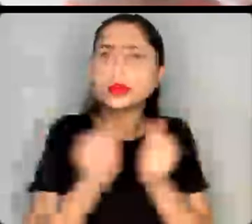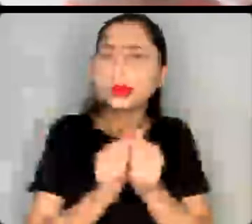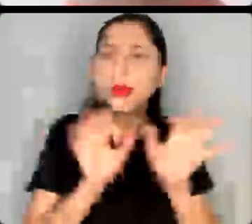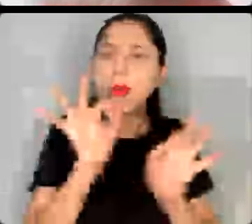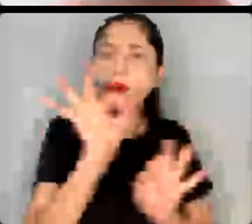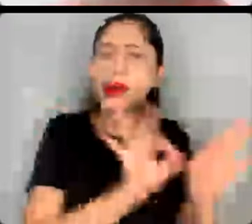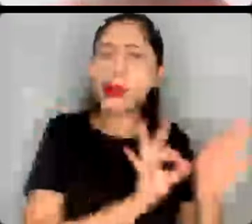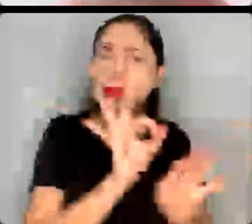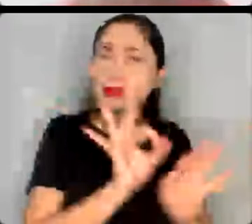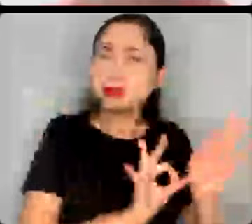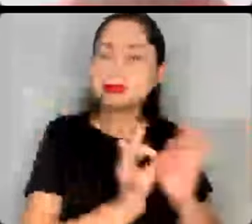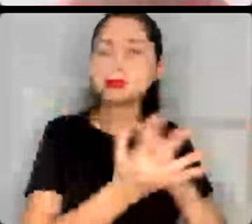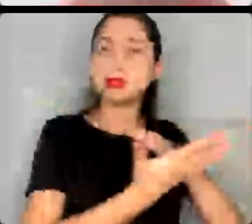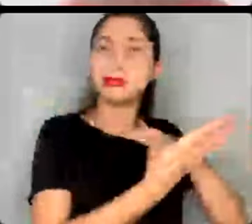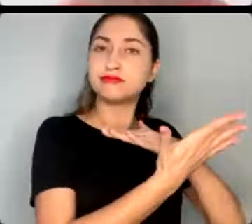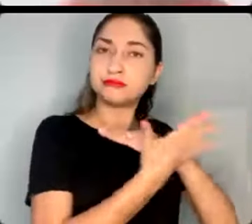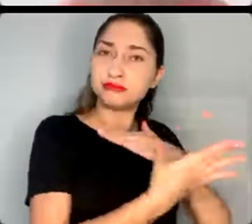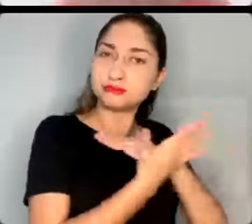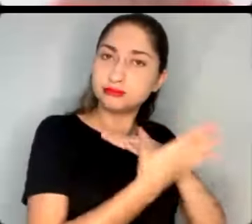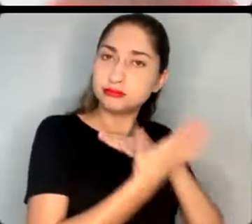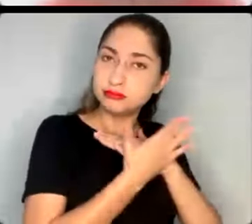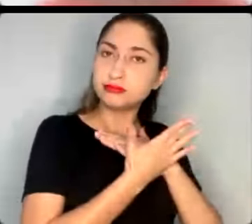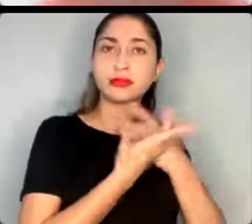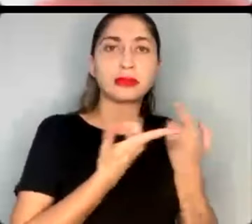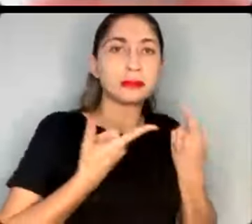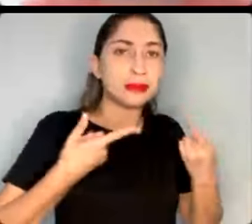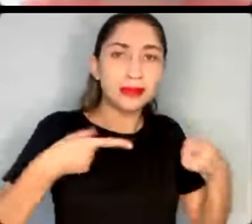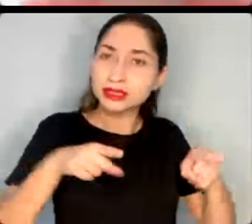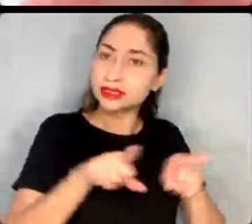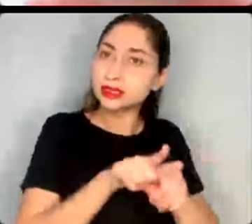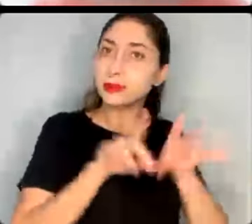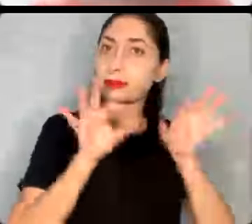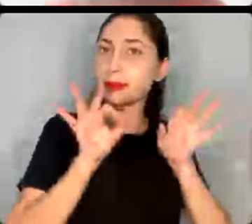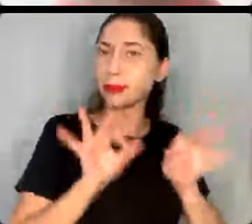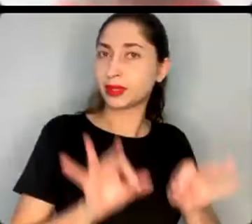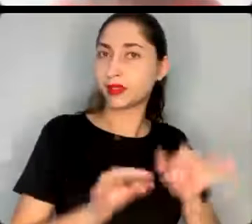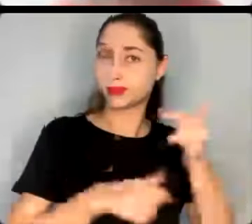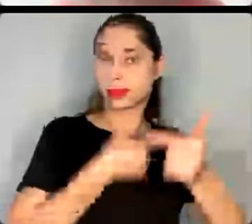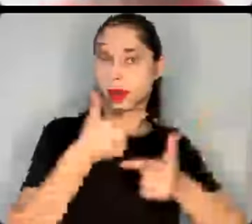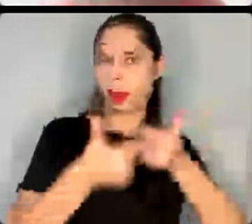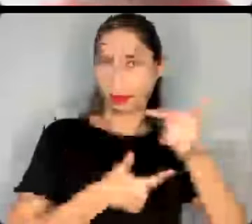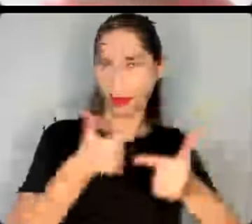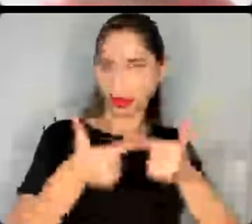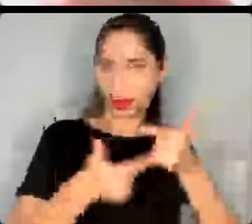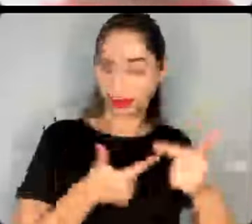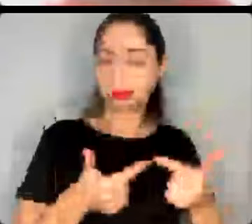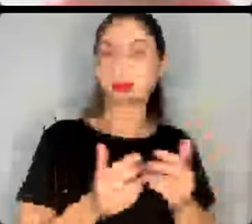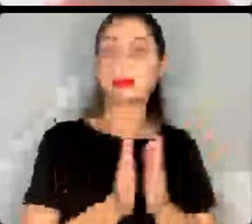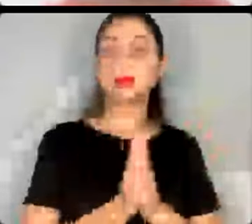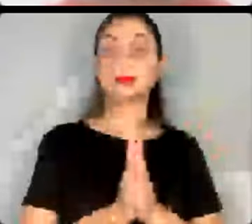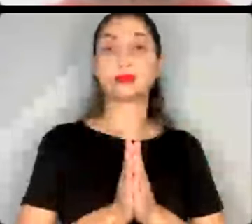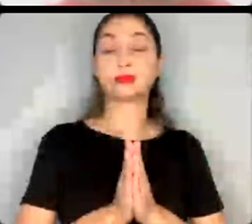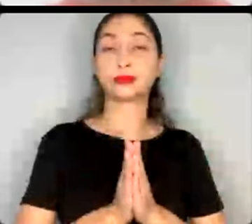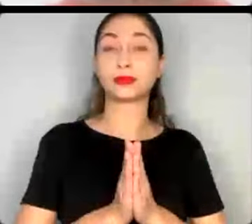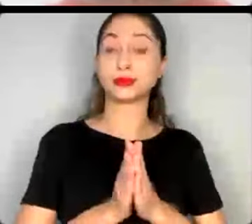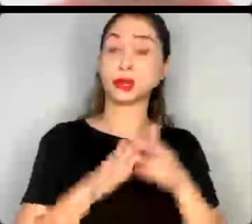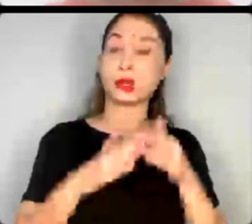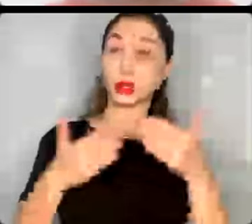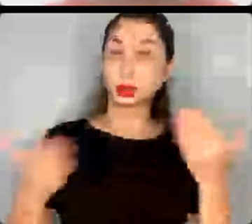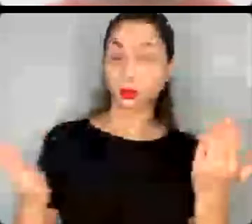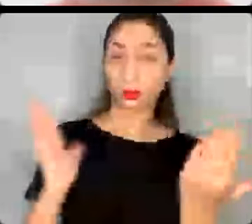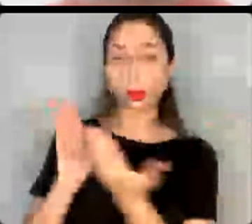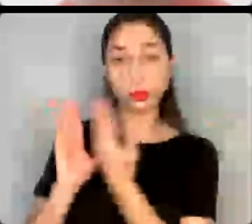assim em constante companheirismo, né? Isso é muito importante. Então, o